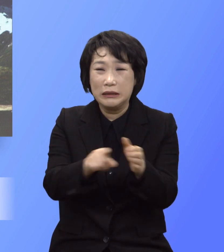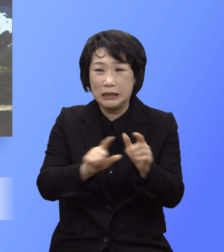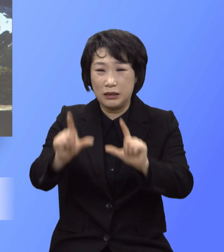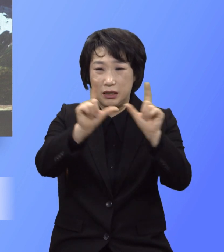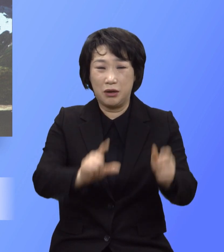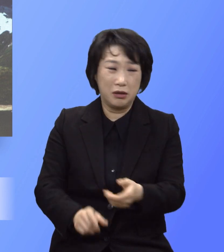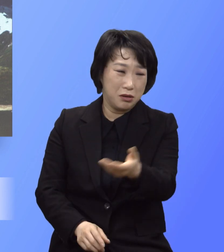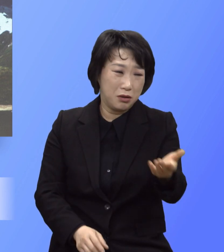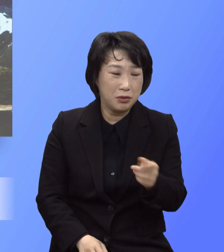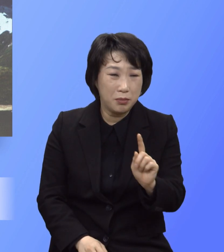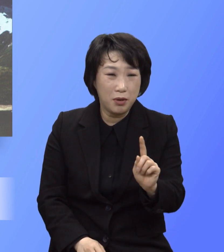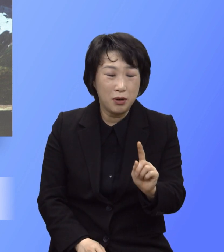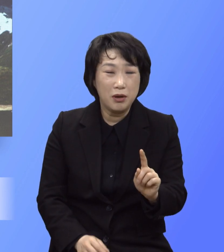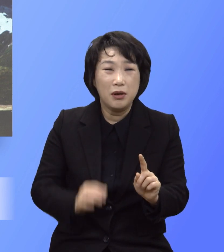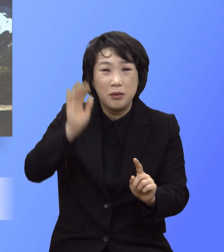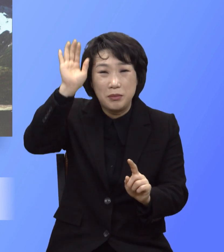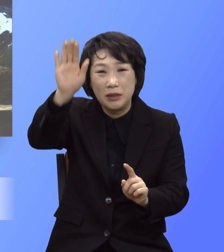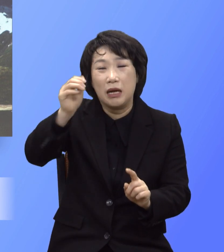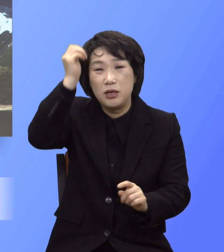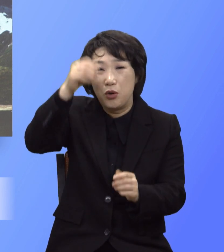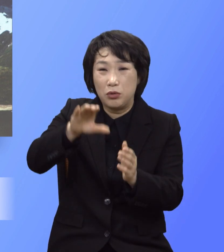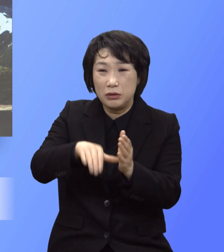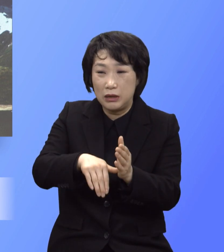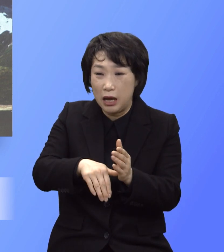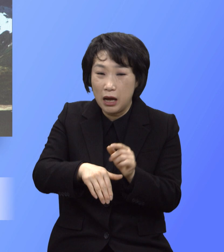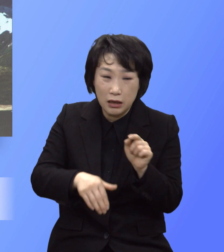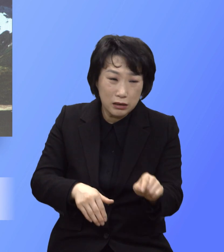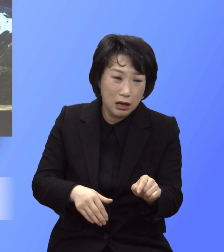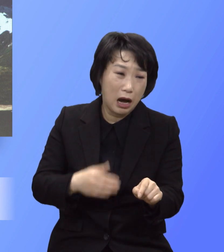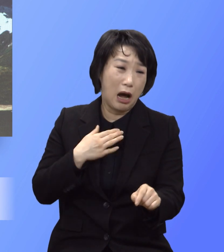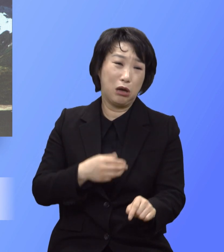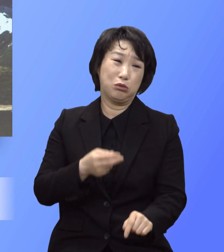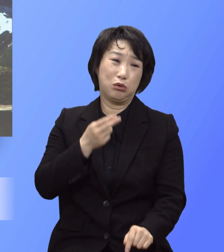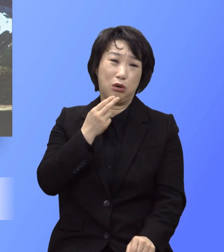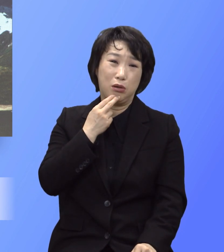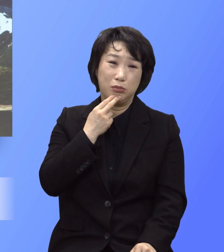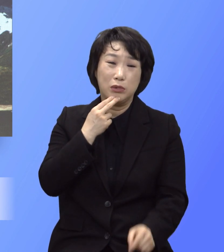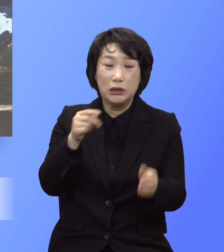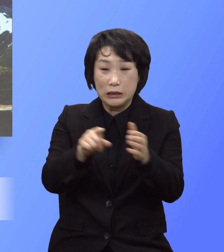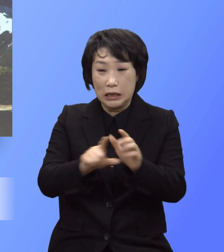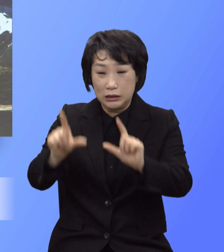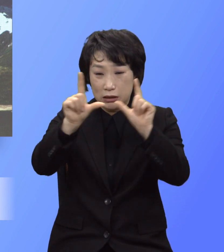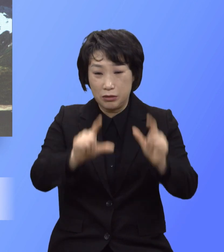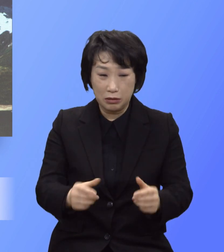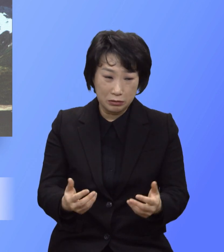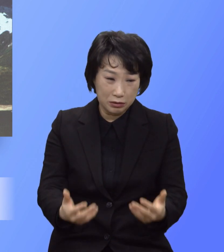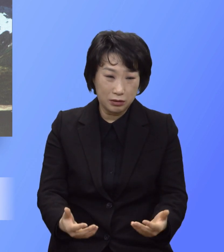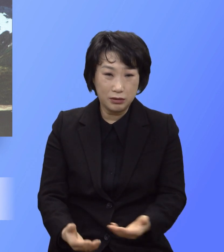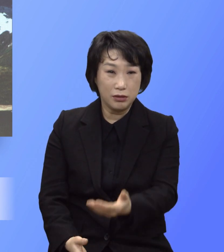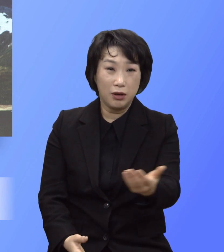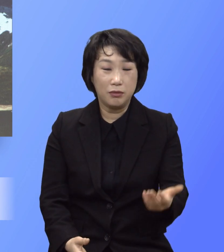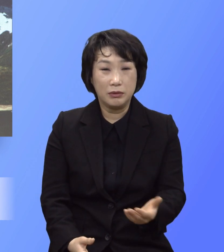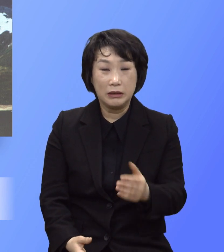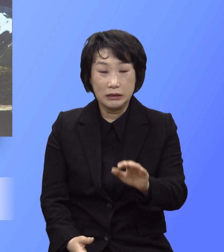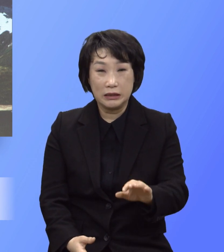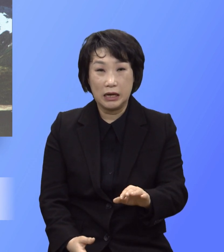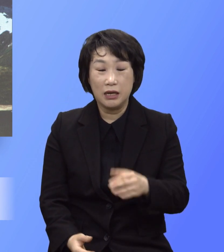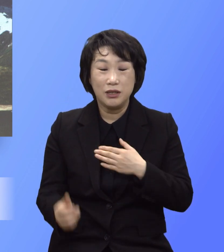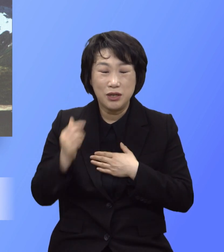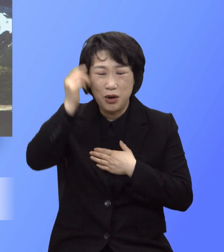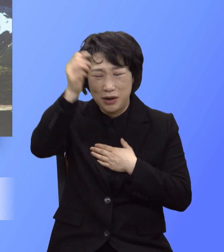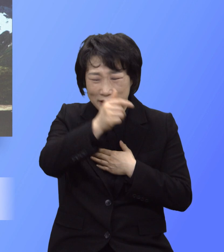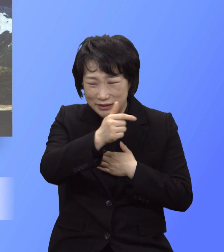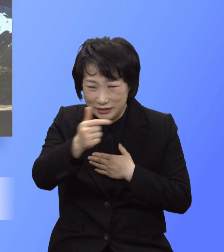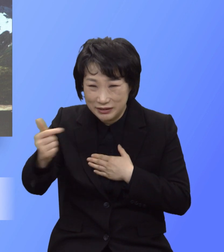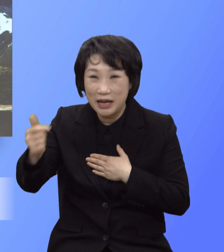하느냐? 내일의 영혼의 때를 전혀 알지 못하는 신앙생활. 우리는 정말로